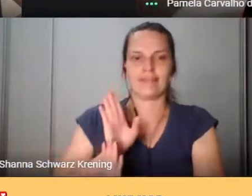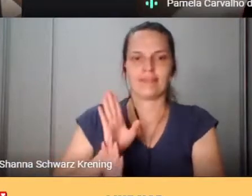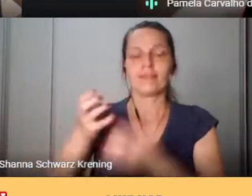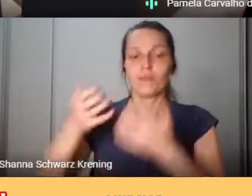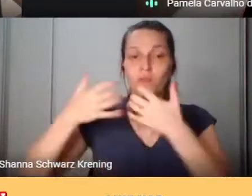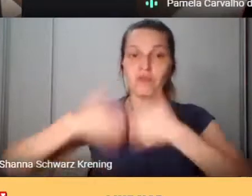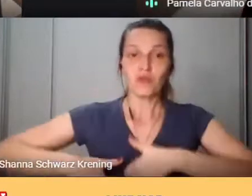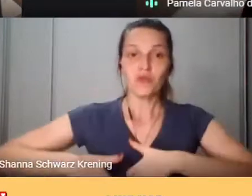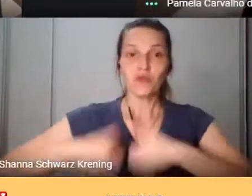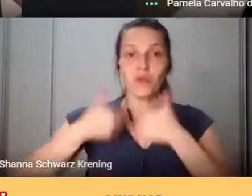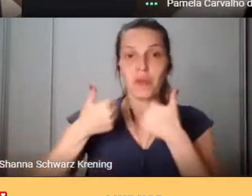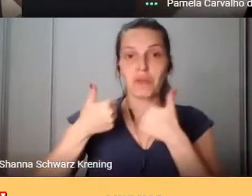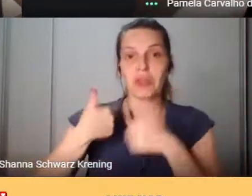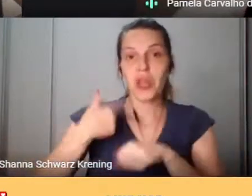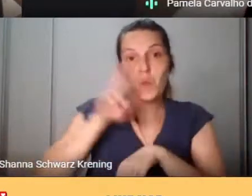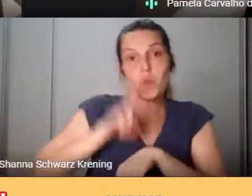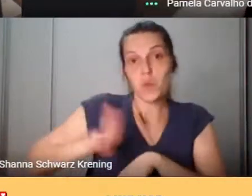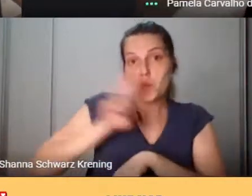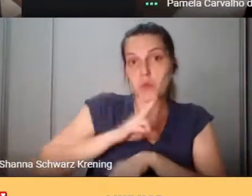para o horário de dormir.